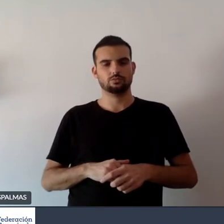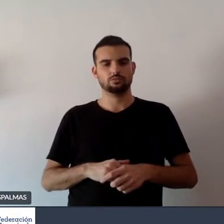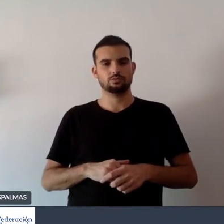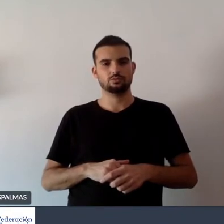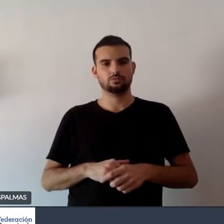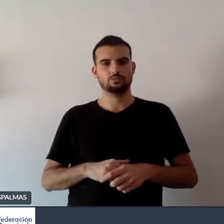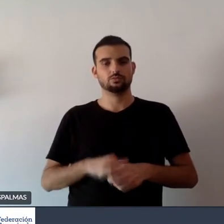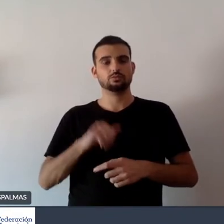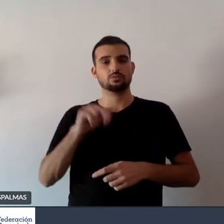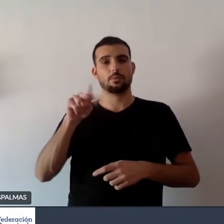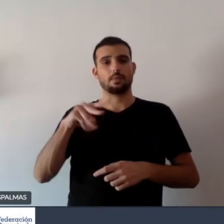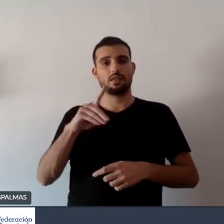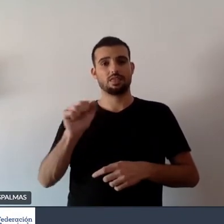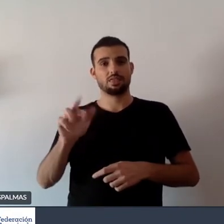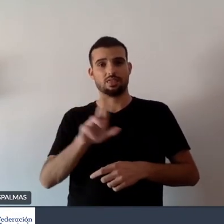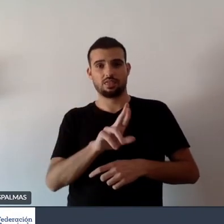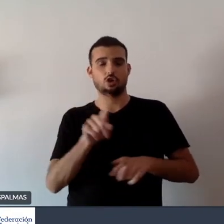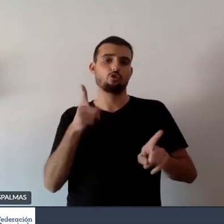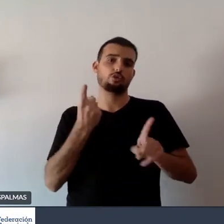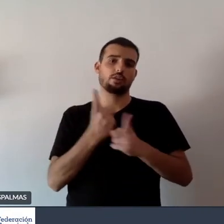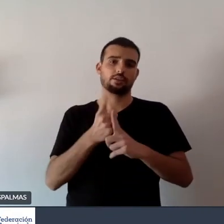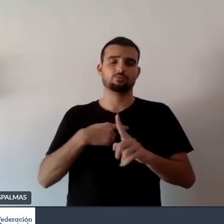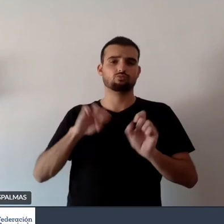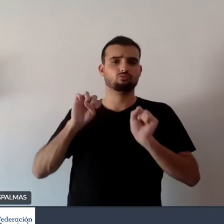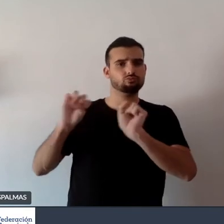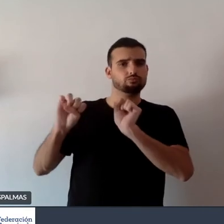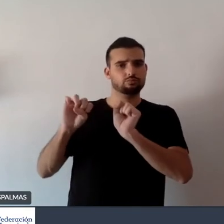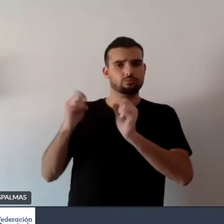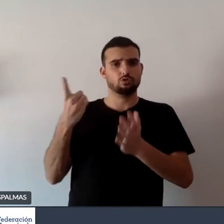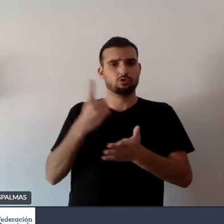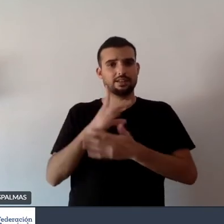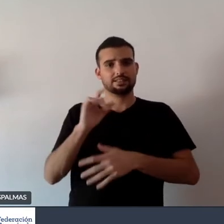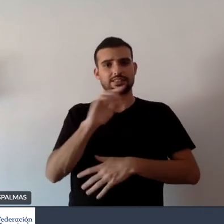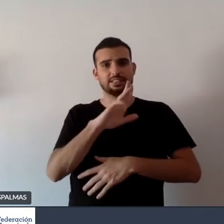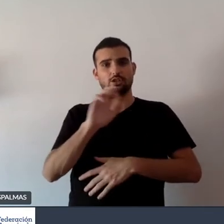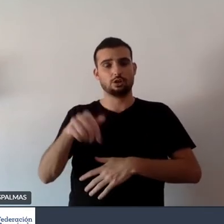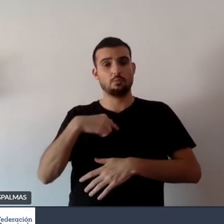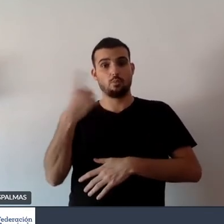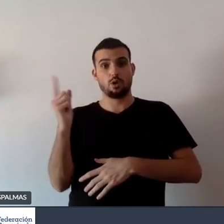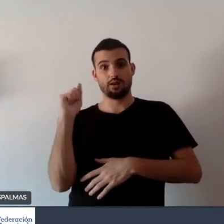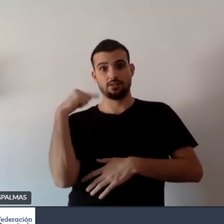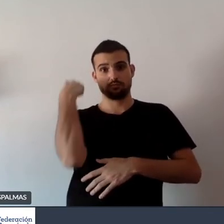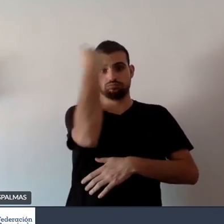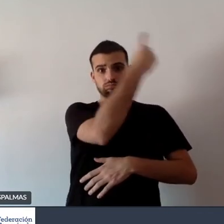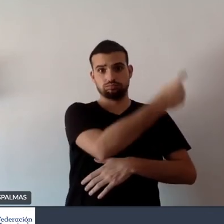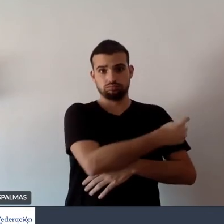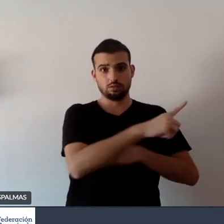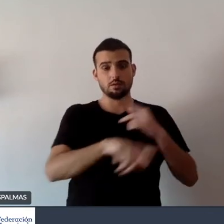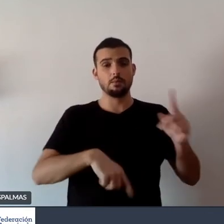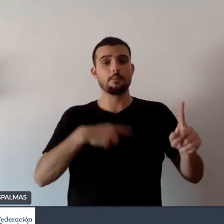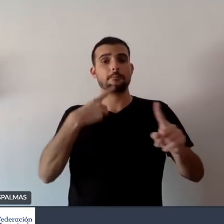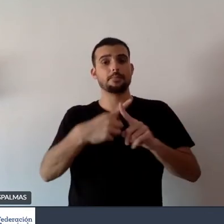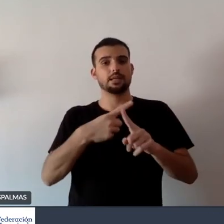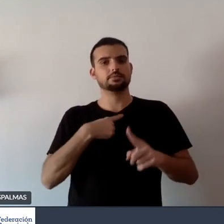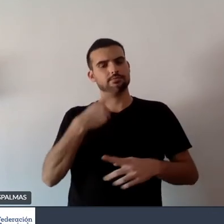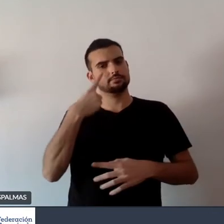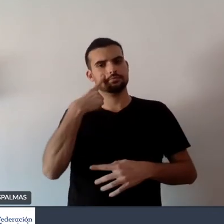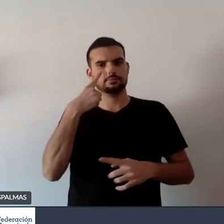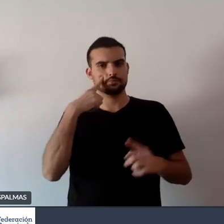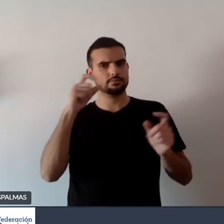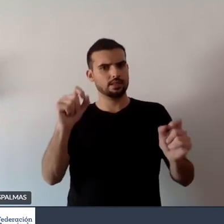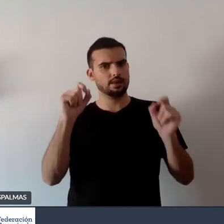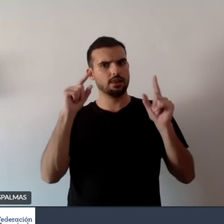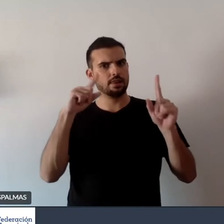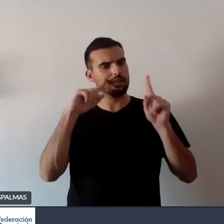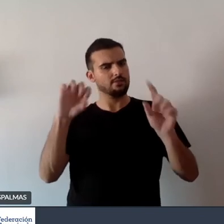Under, bloqueo de nuevo, rescreen, pasa por arriba y ahora el manejador se da cuenta de que hay que atacar al grande. Está muy abajo